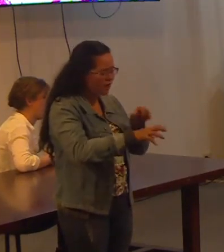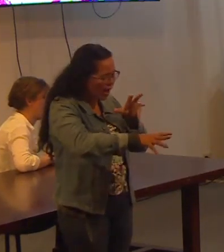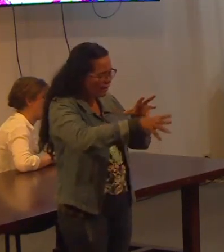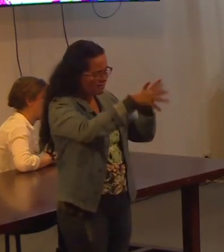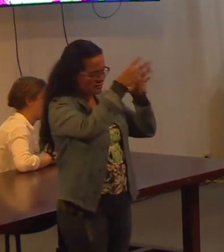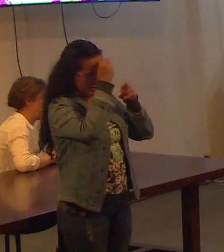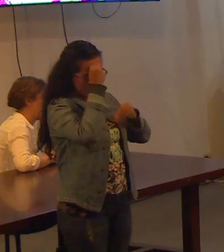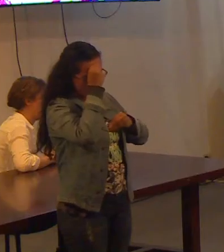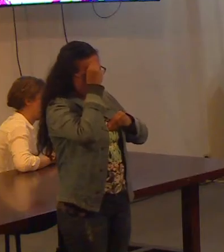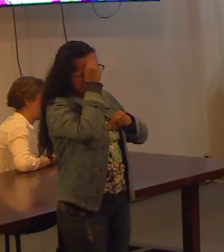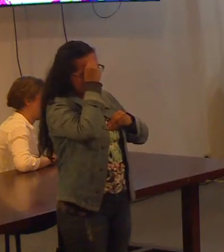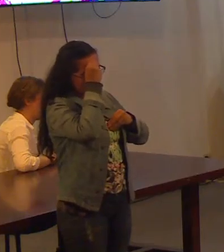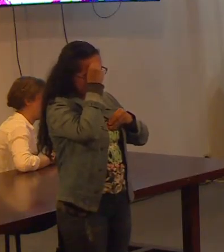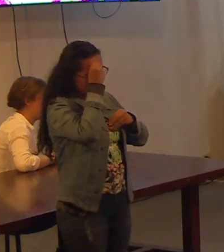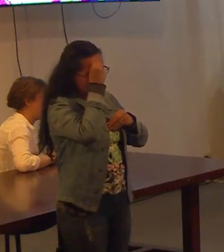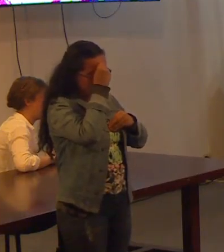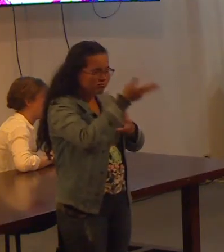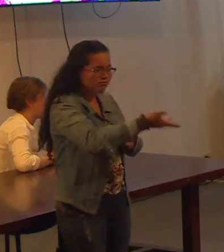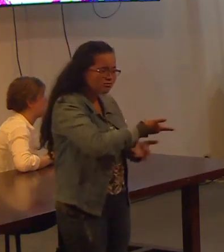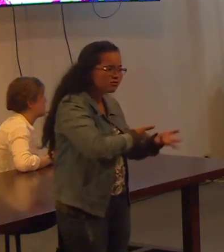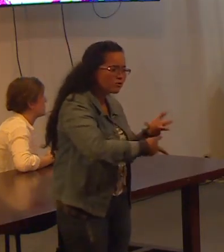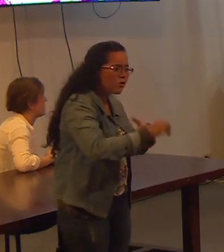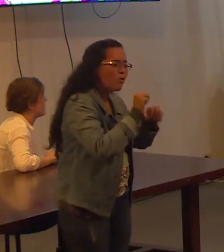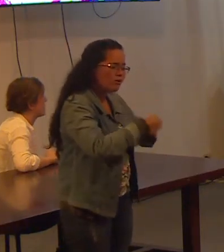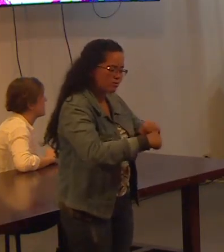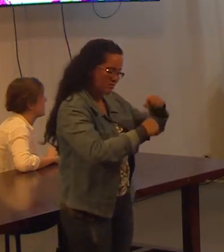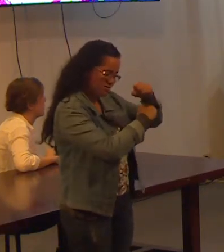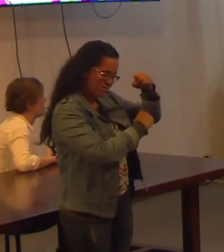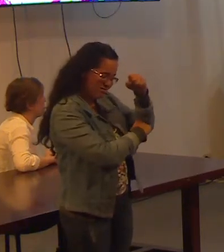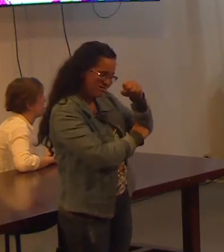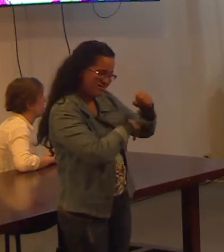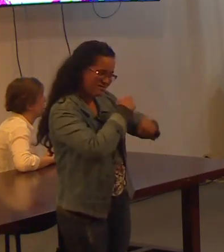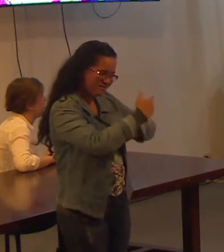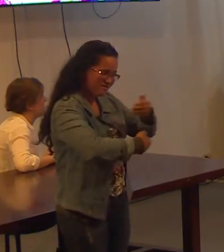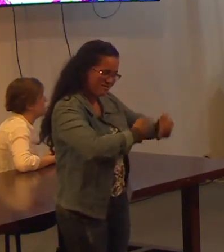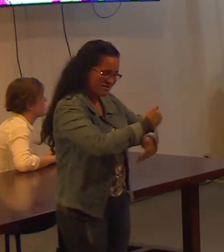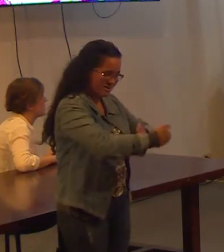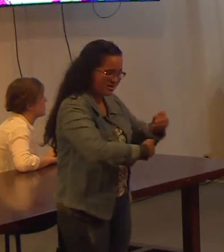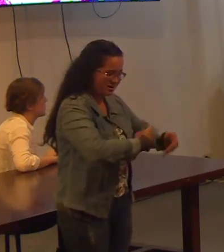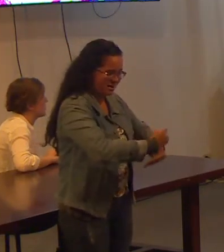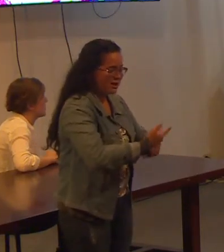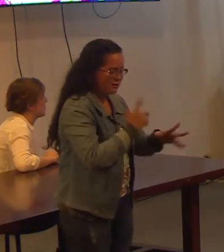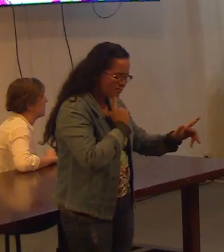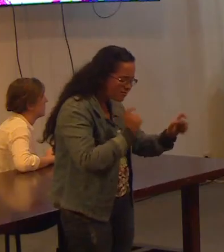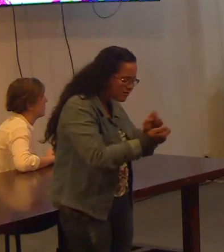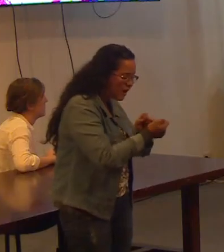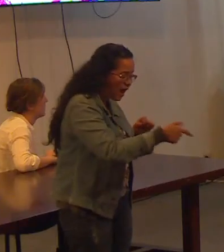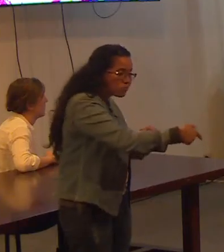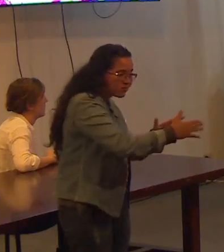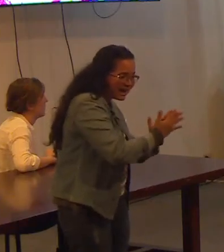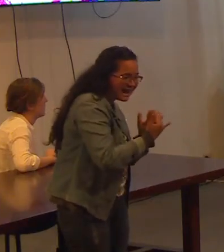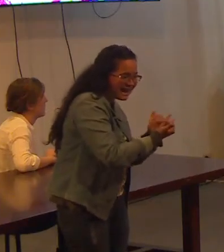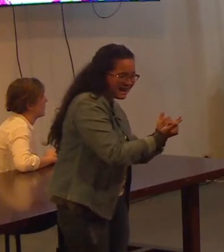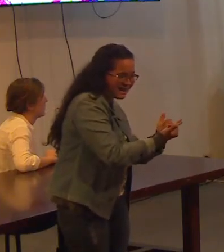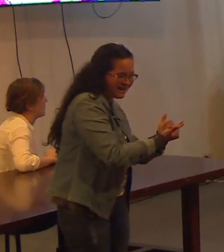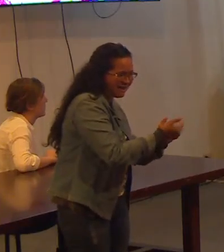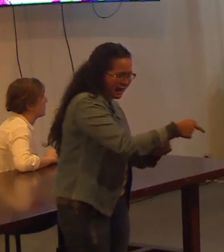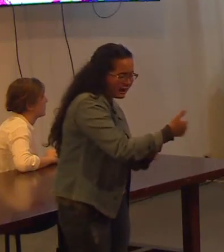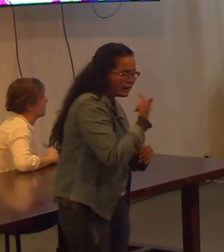pudimos aprender, donde pudimos fortalecer todo el proceso y también transformar esa realidad de que el